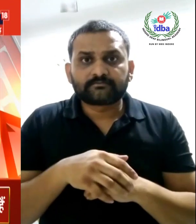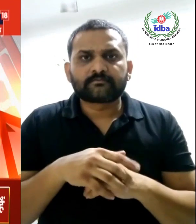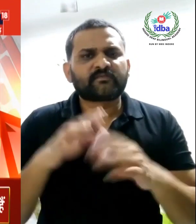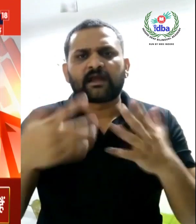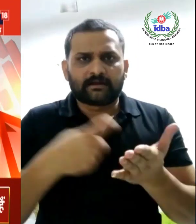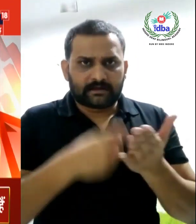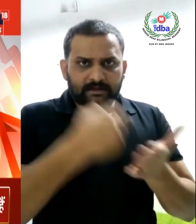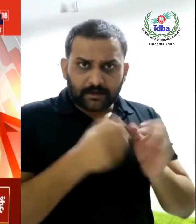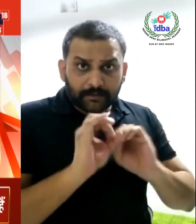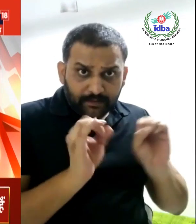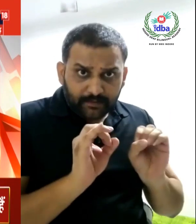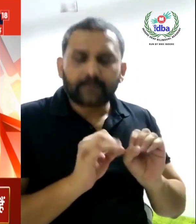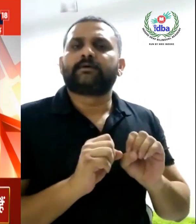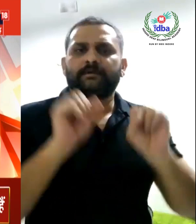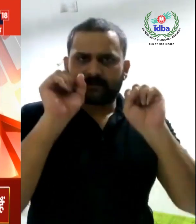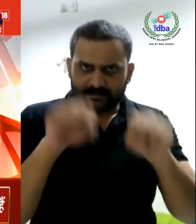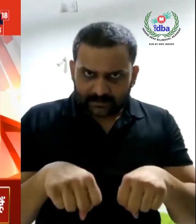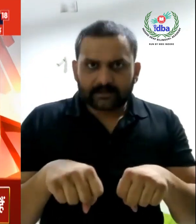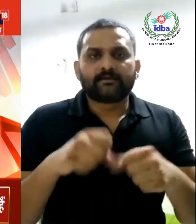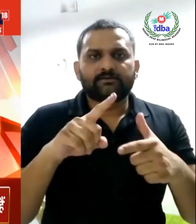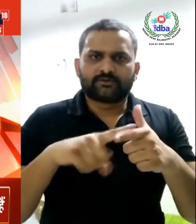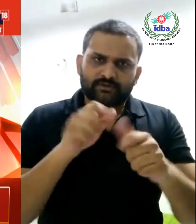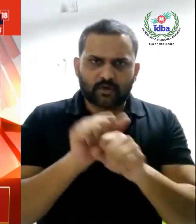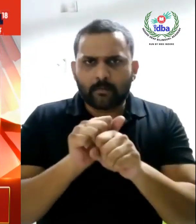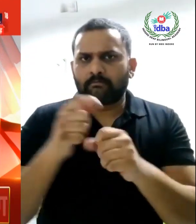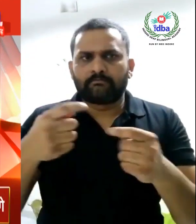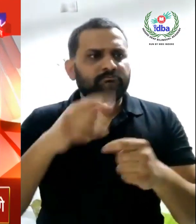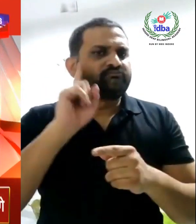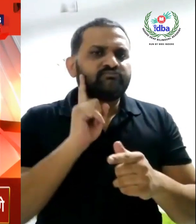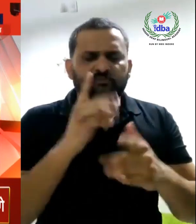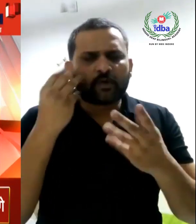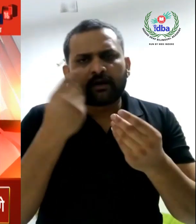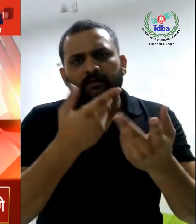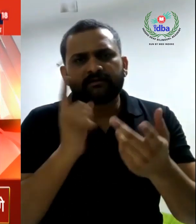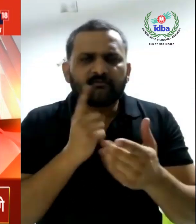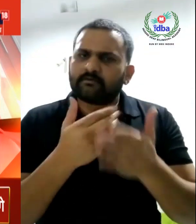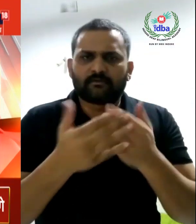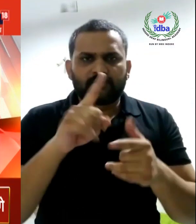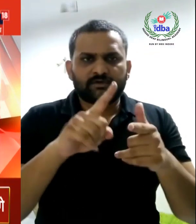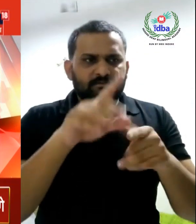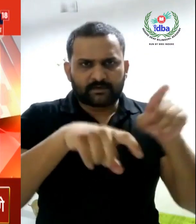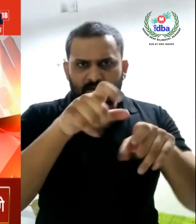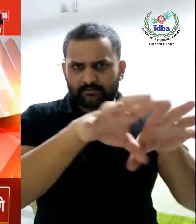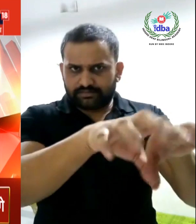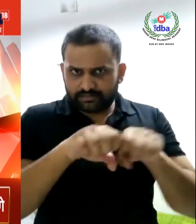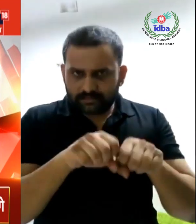बिना पंजीयन के भी कार्य कर सकेंगे। इससे छोटे ठेकेदारों को